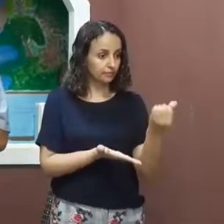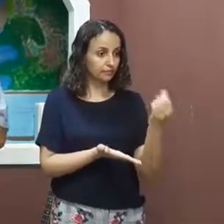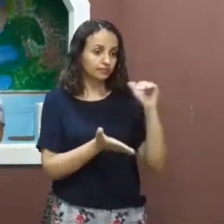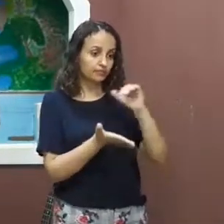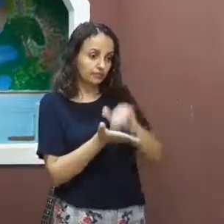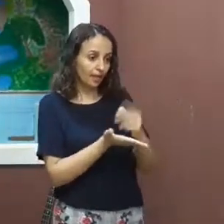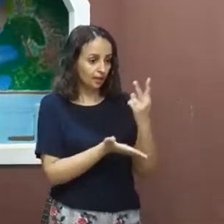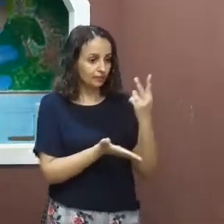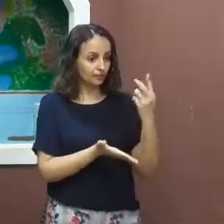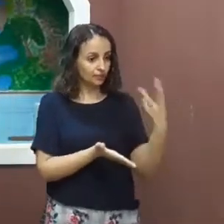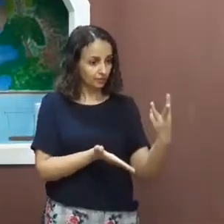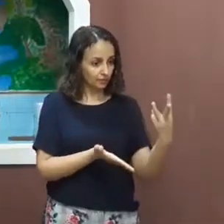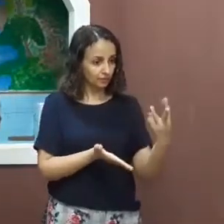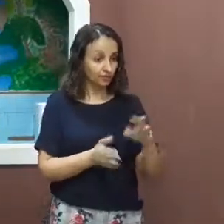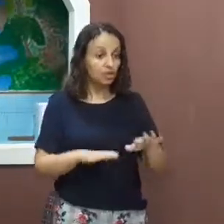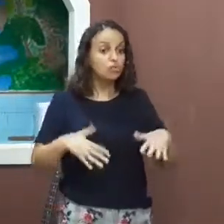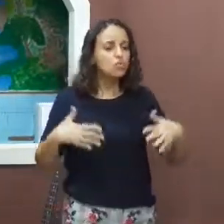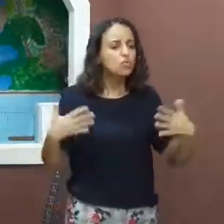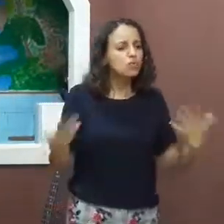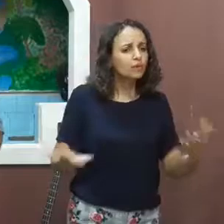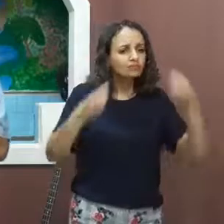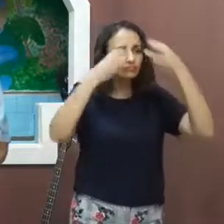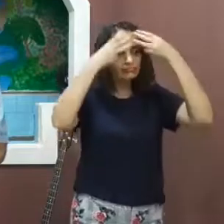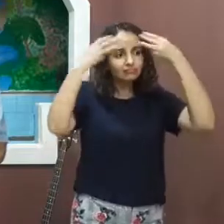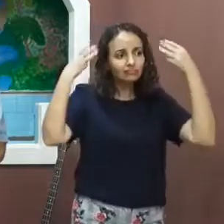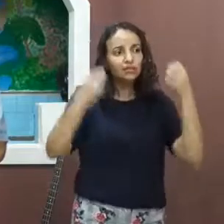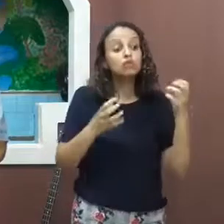os magos, não é? Quanto que eram os magos?